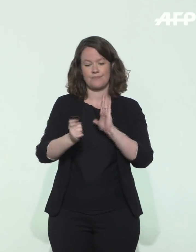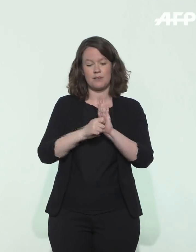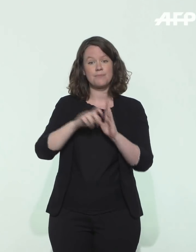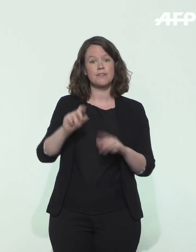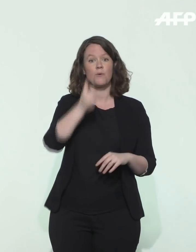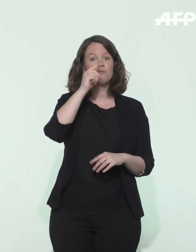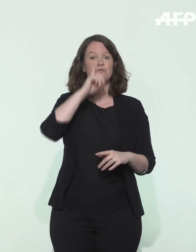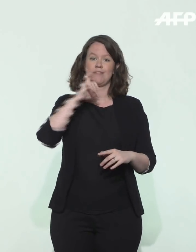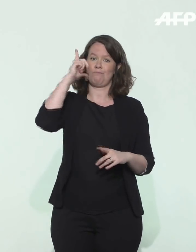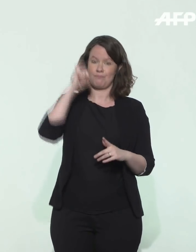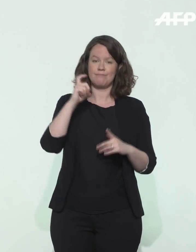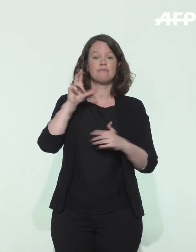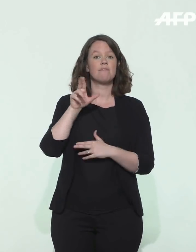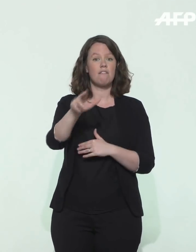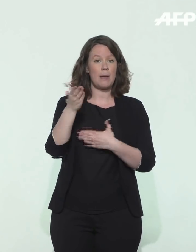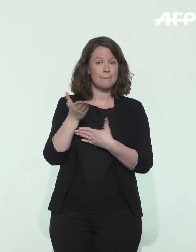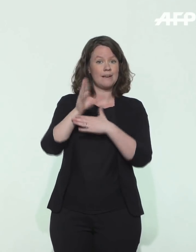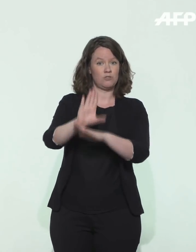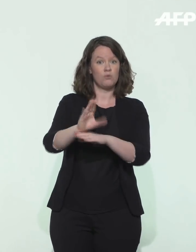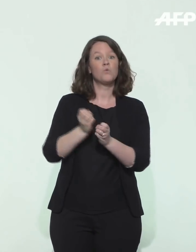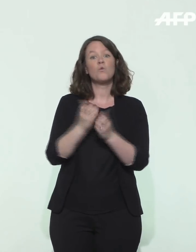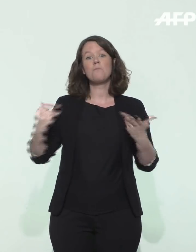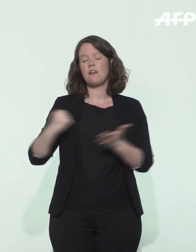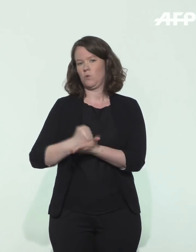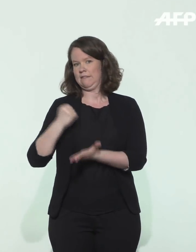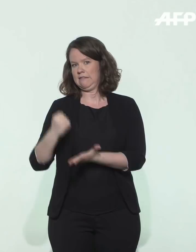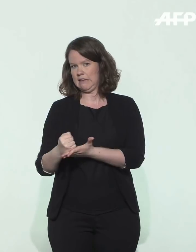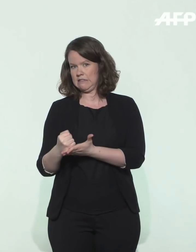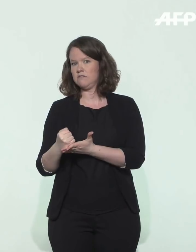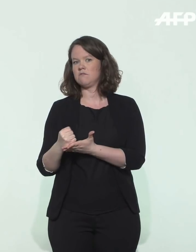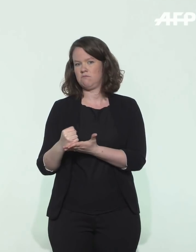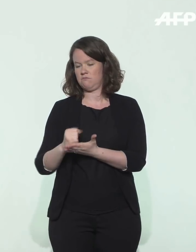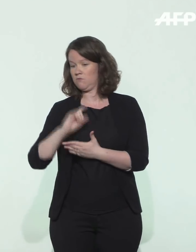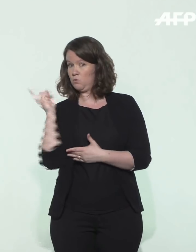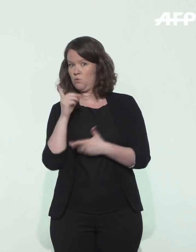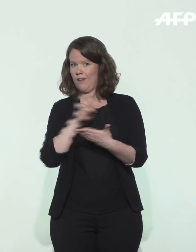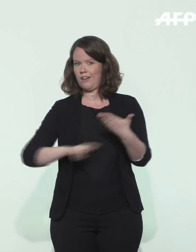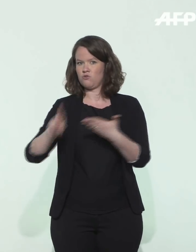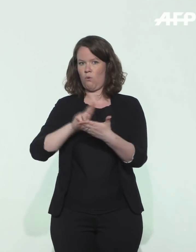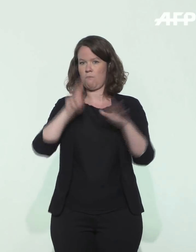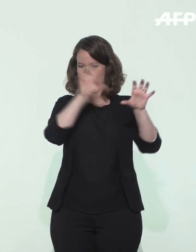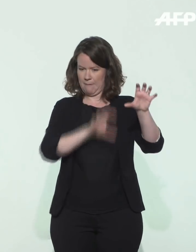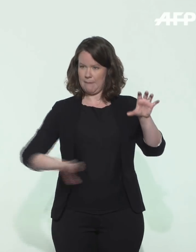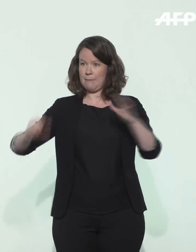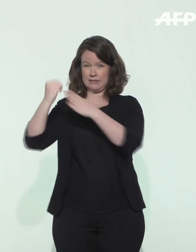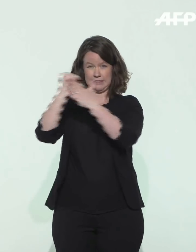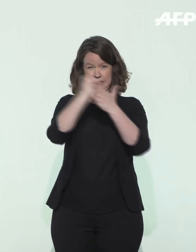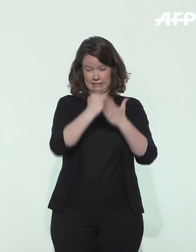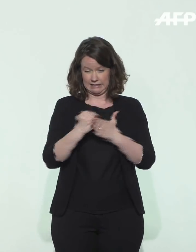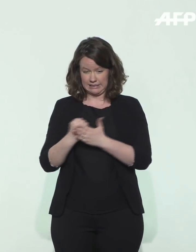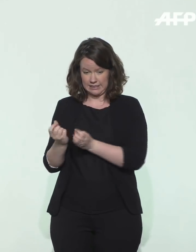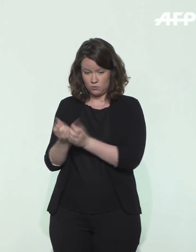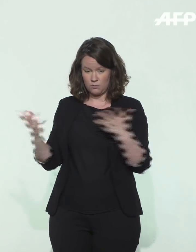en mesure de vous présenter les nombres de tests qui sont réalisés par territoire, Vous savez que nous activons tous les laboratoires de ville,